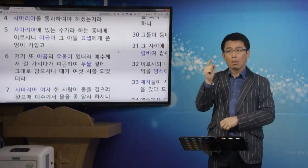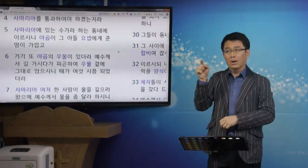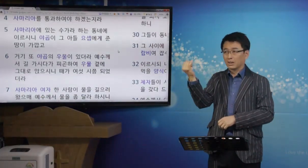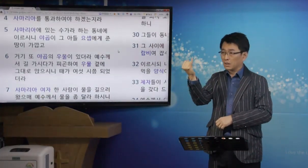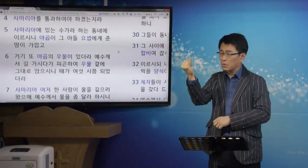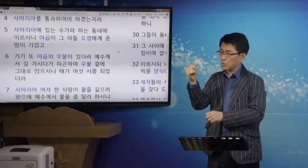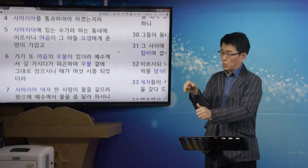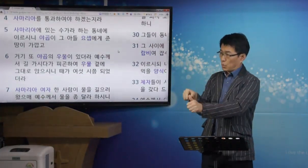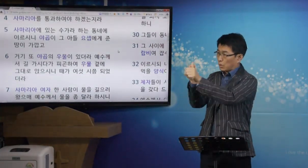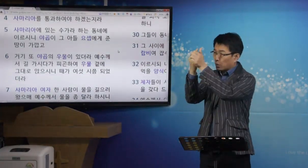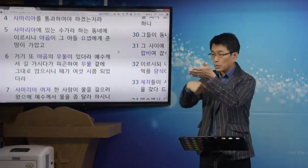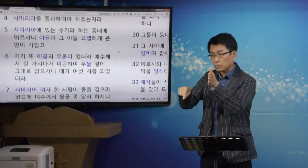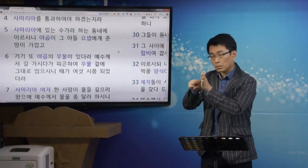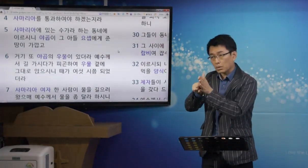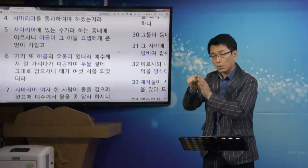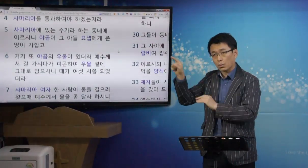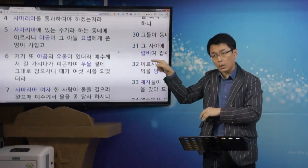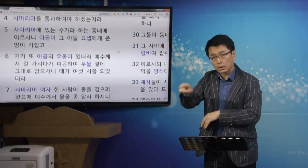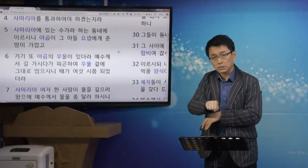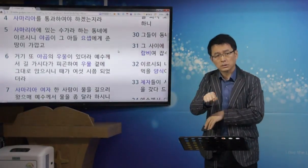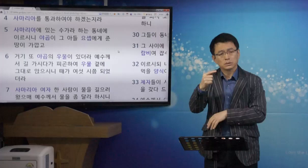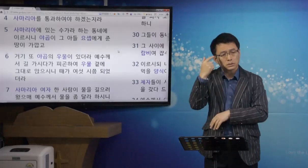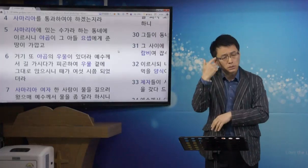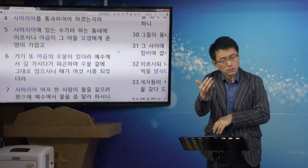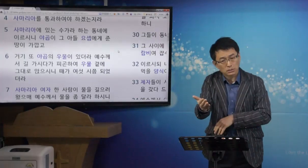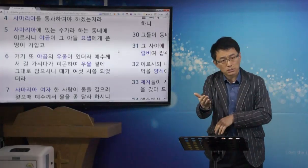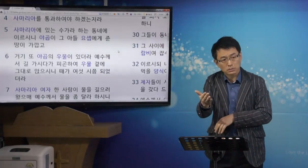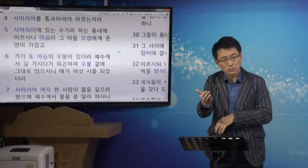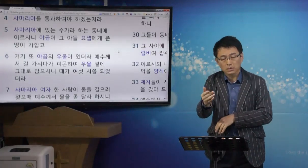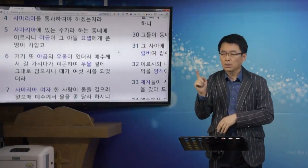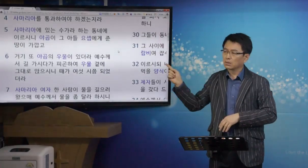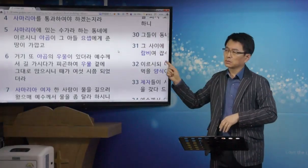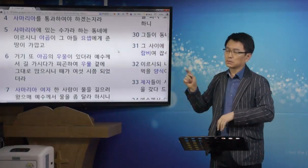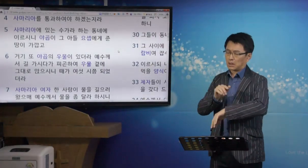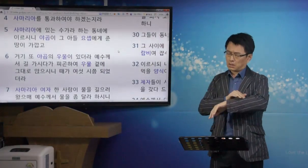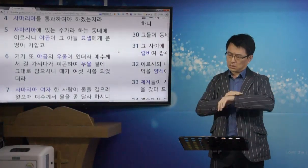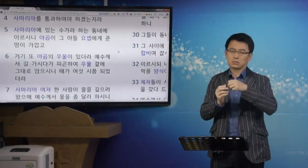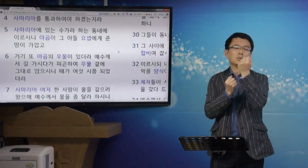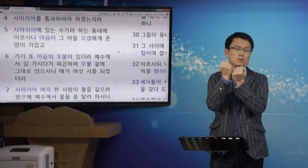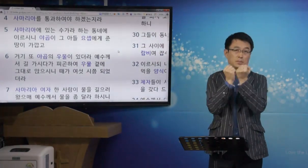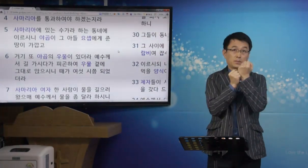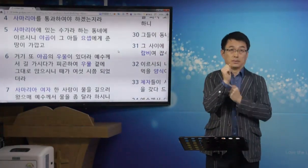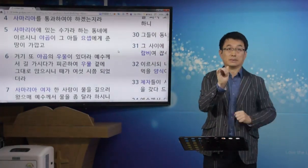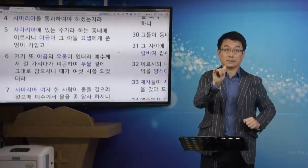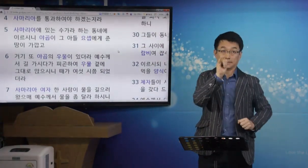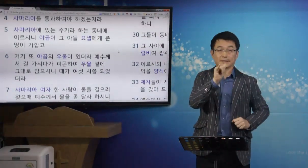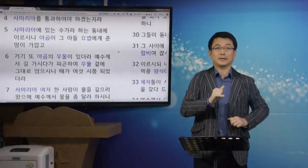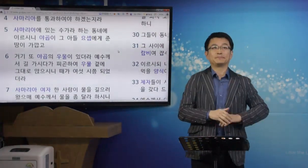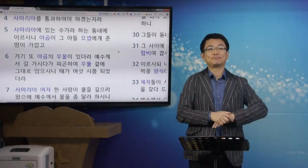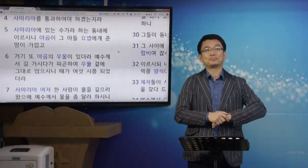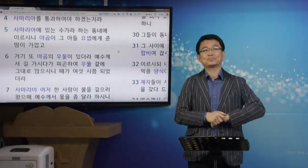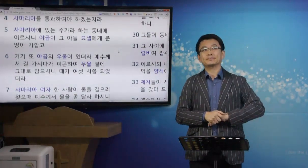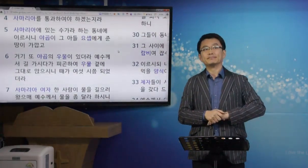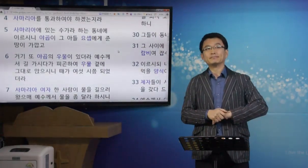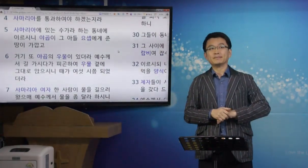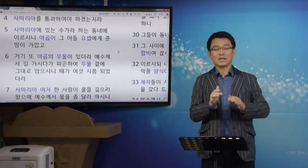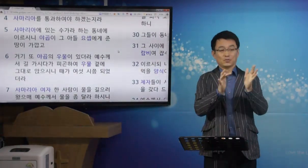갔을 텐데 이 여인을 구원하기 위해서 왔는지 아니면 그 어떤 것인지 잘